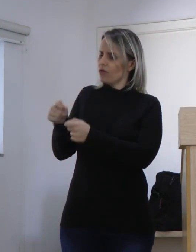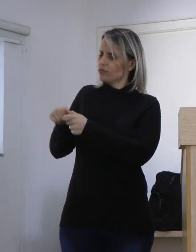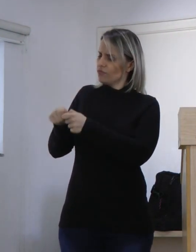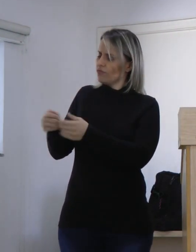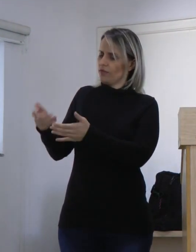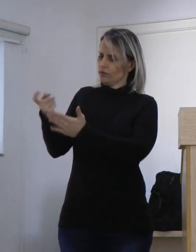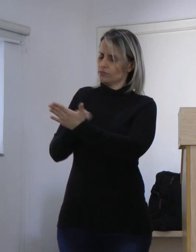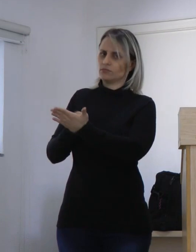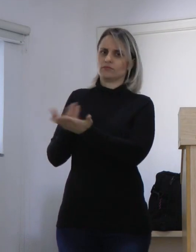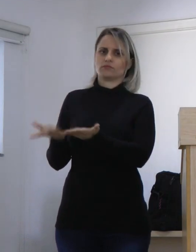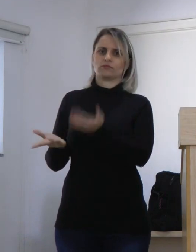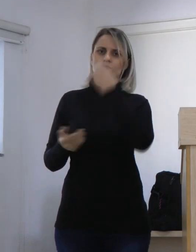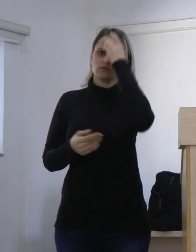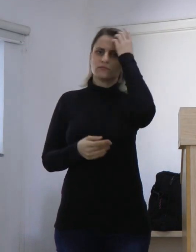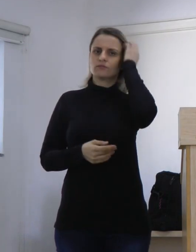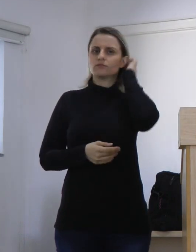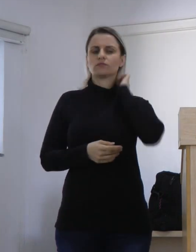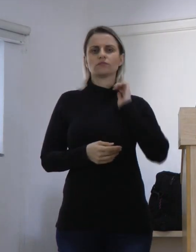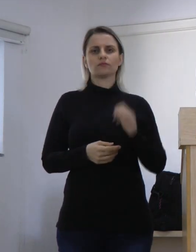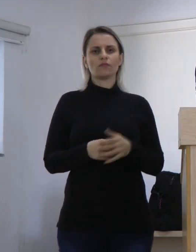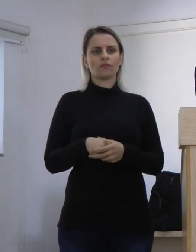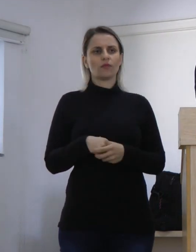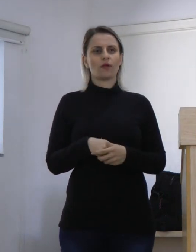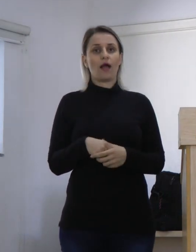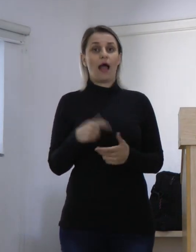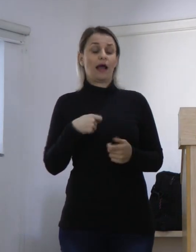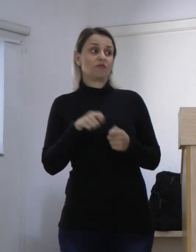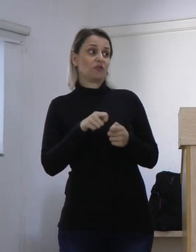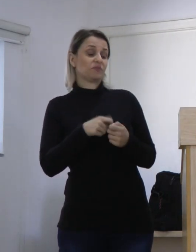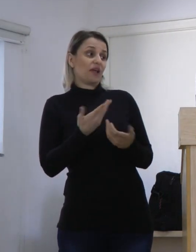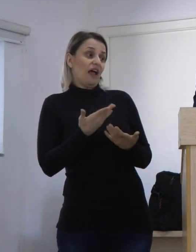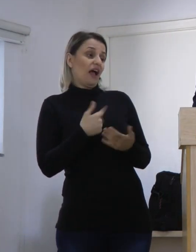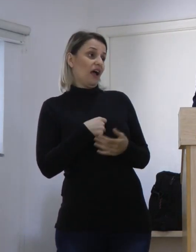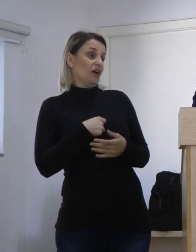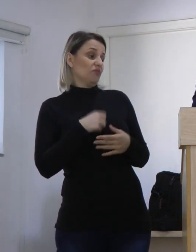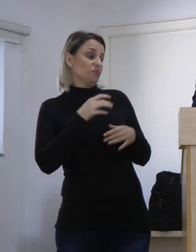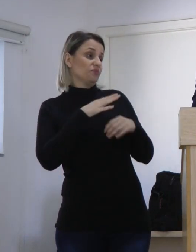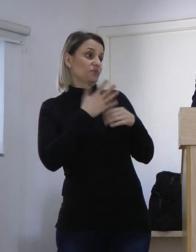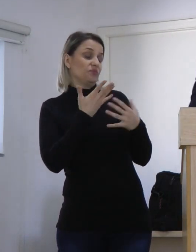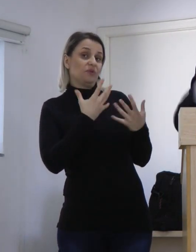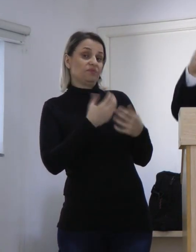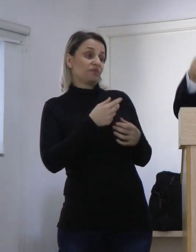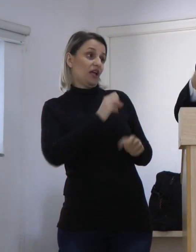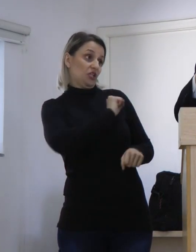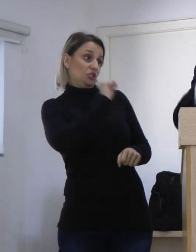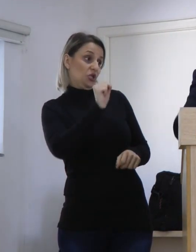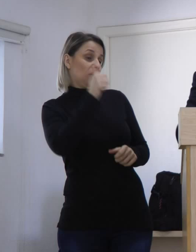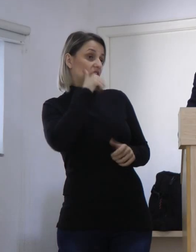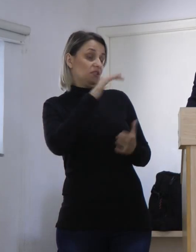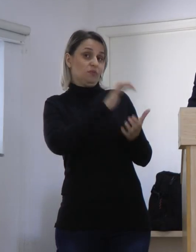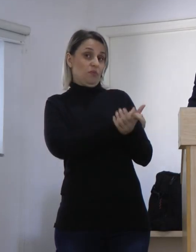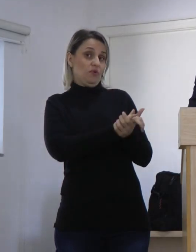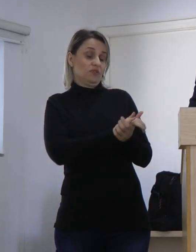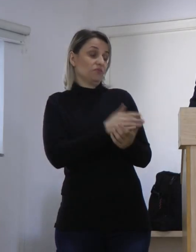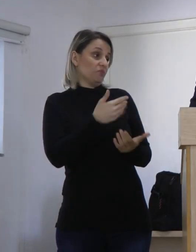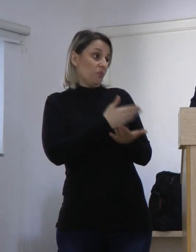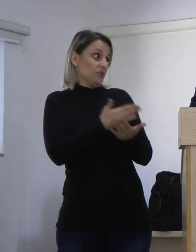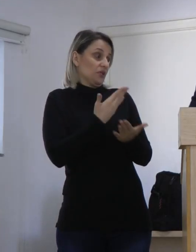concurso. E para a gente agradar a sogra e a esposa, ele começou a estudar.